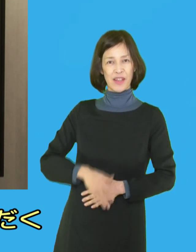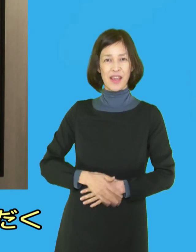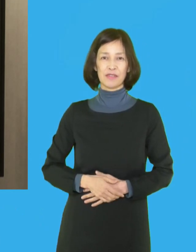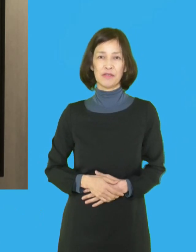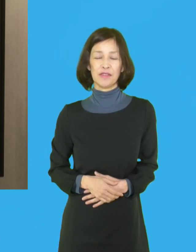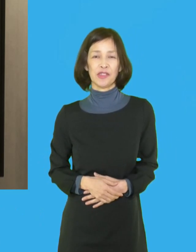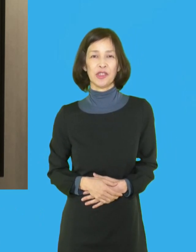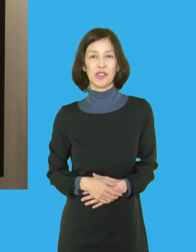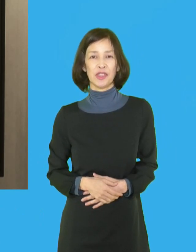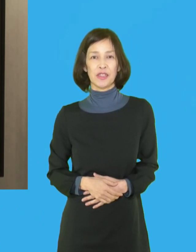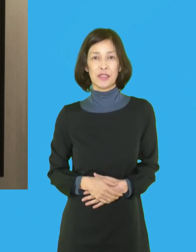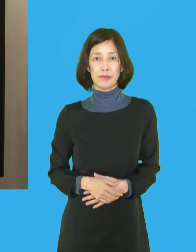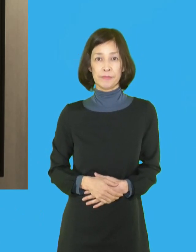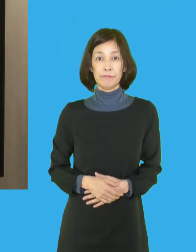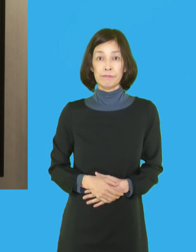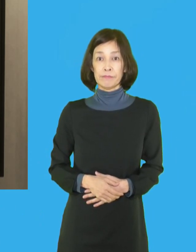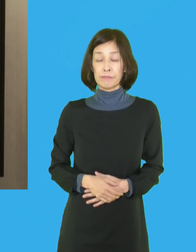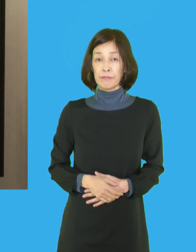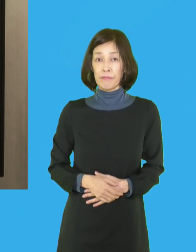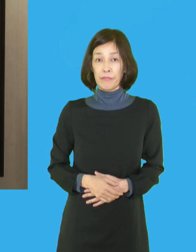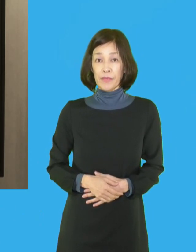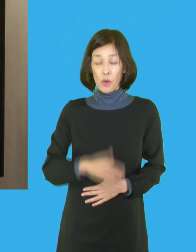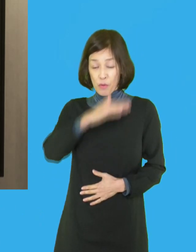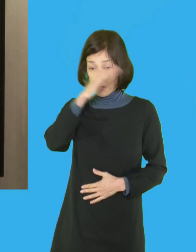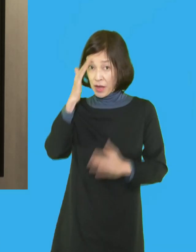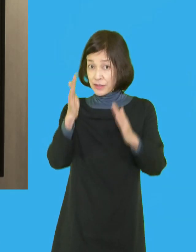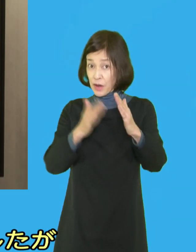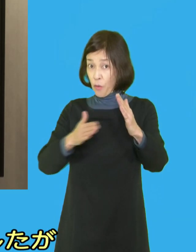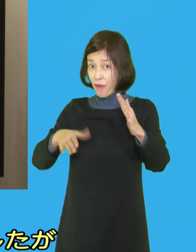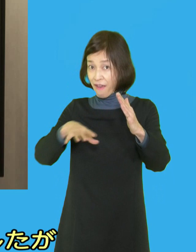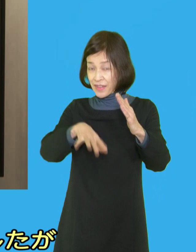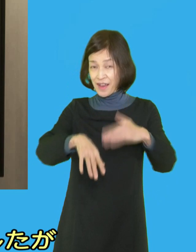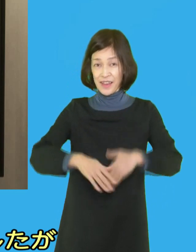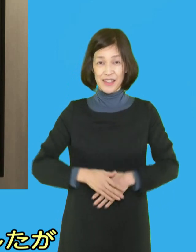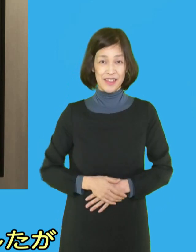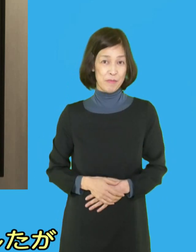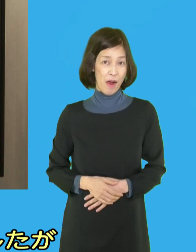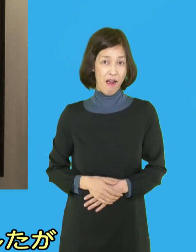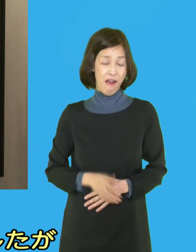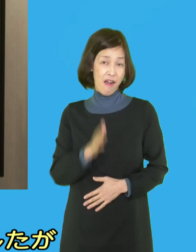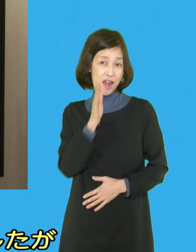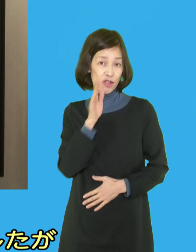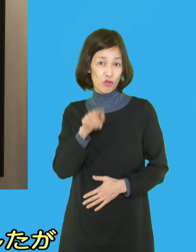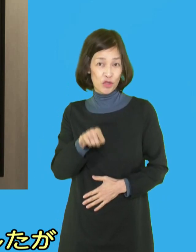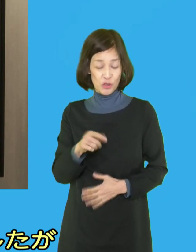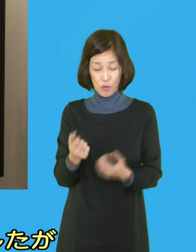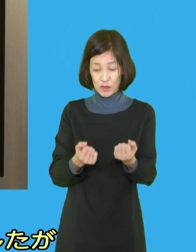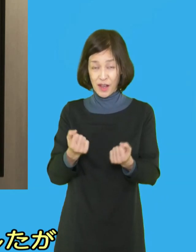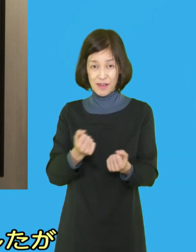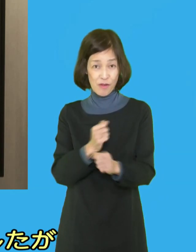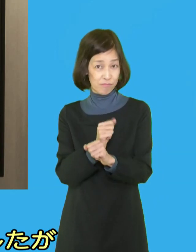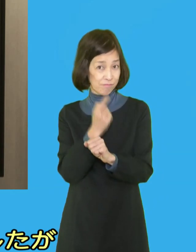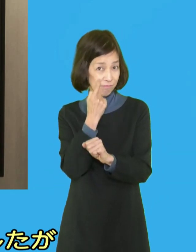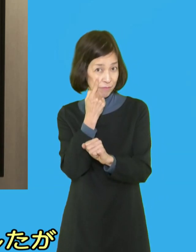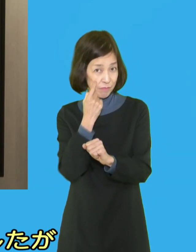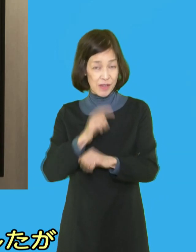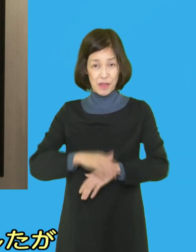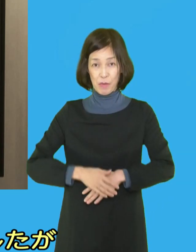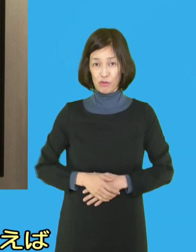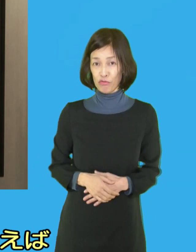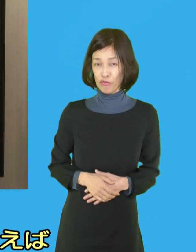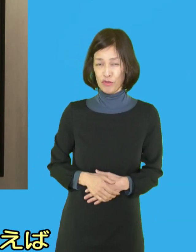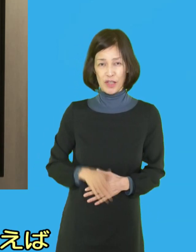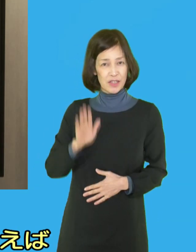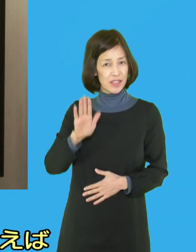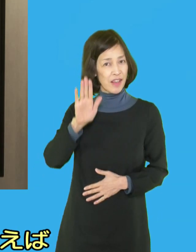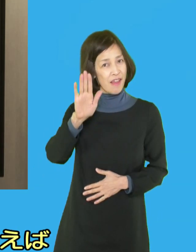いと。そしてこの大仙公園内をですね、今水素自動車の実証実験もしておりましたが、次